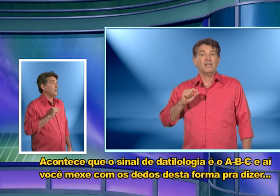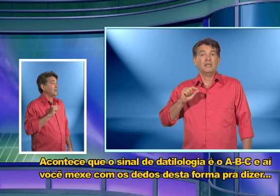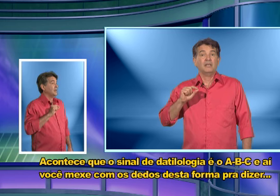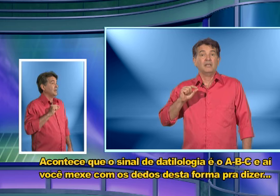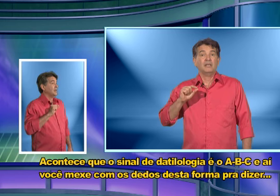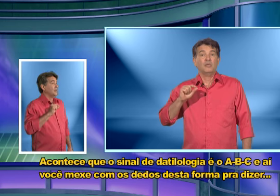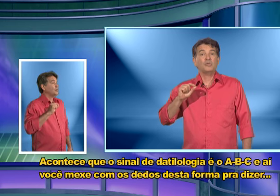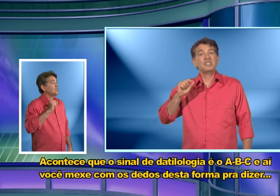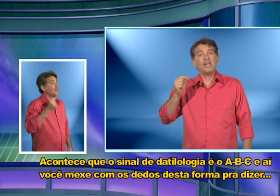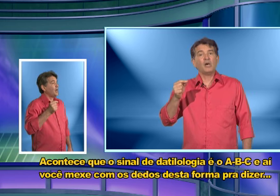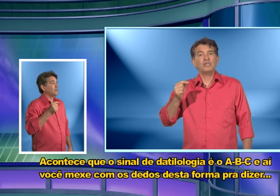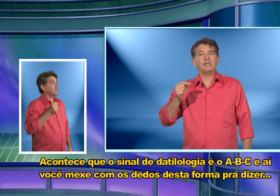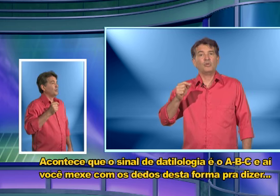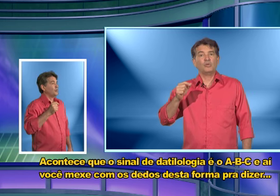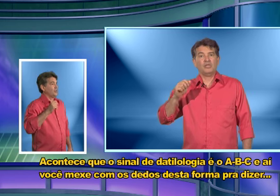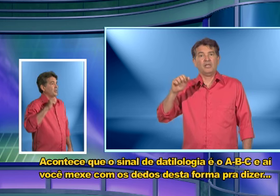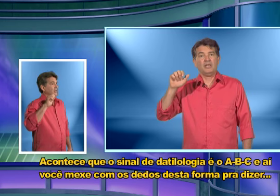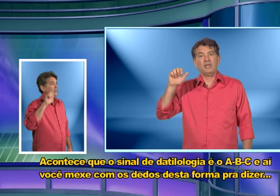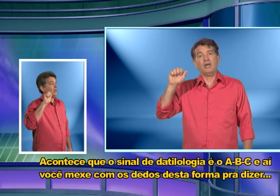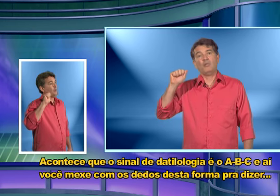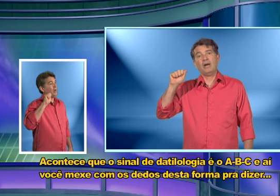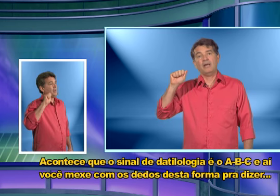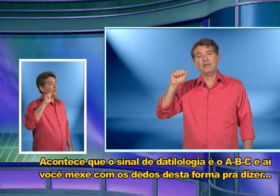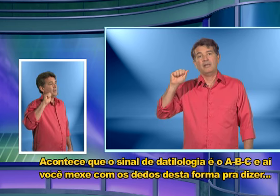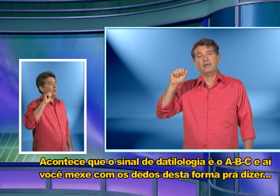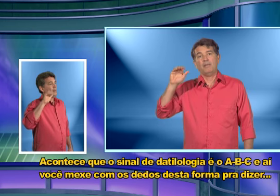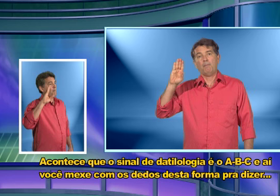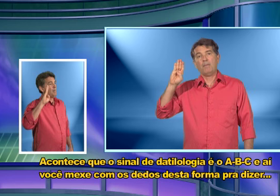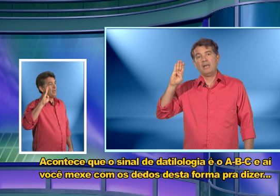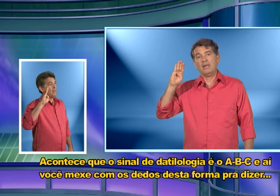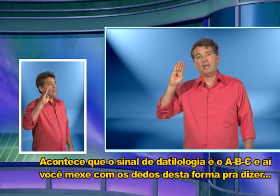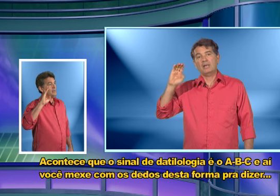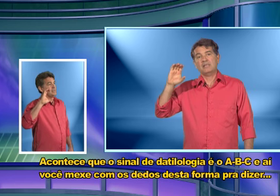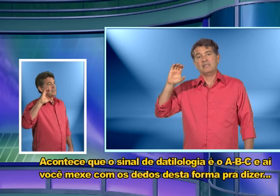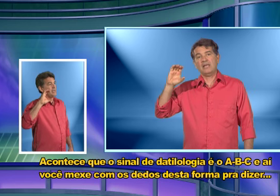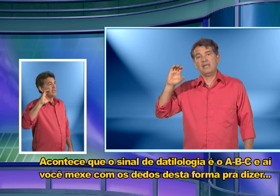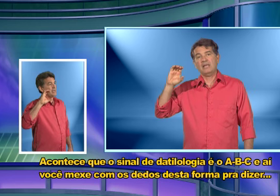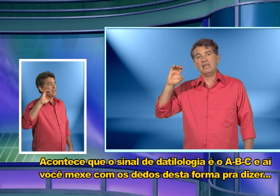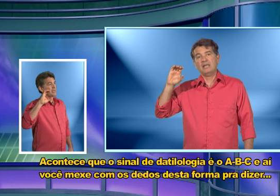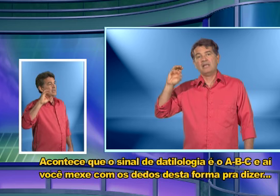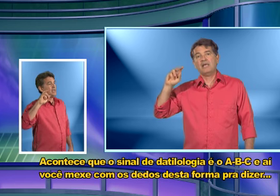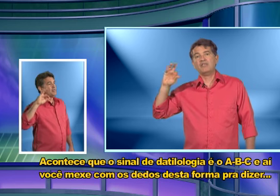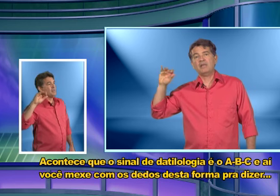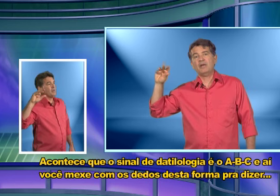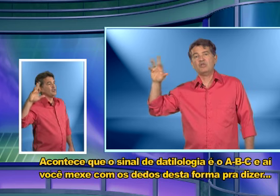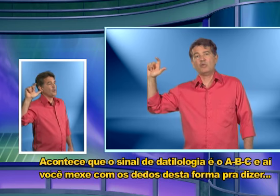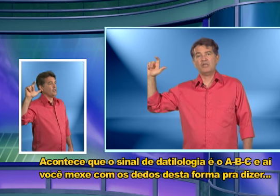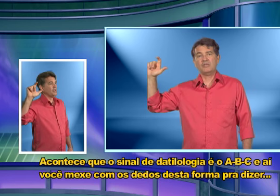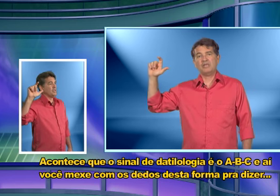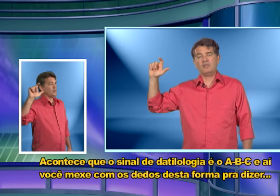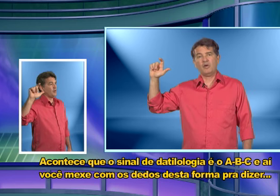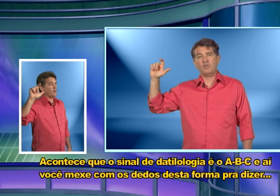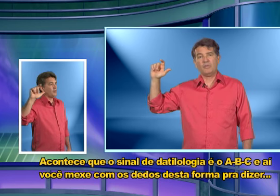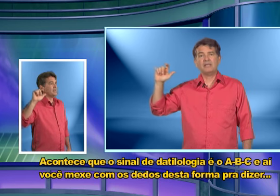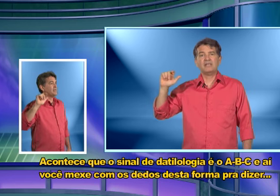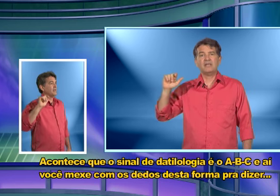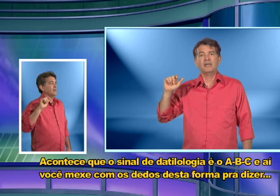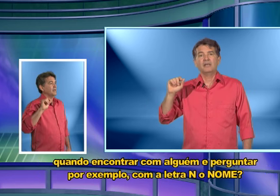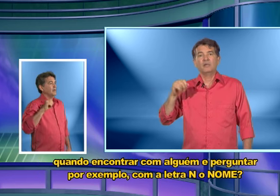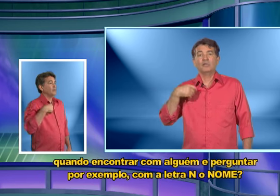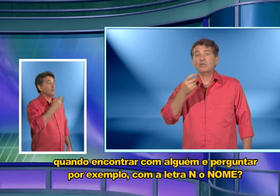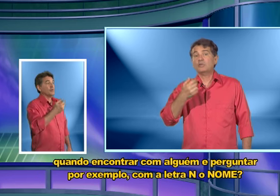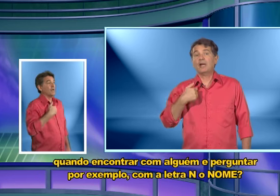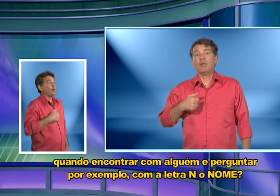Acontece que o sinal de datilologia é o A, B, C e aí você mexe com os dedos dessa forma, para